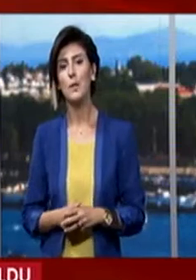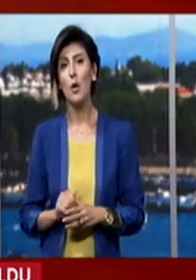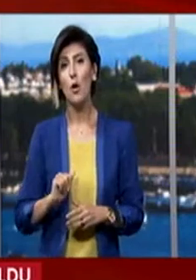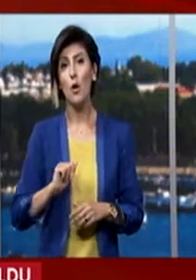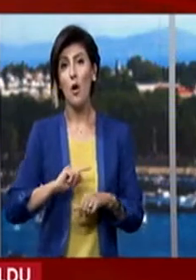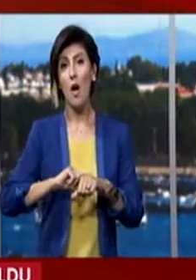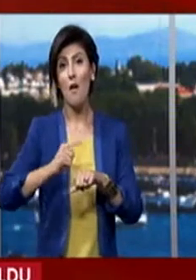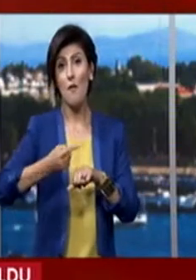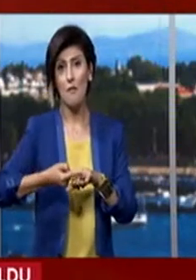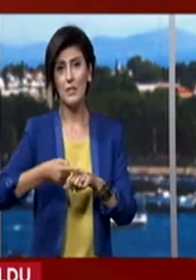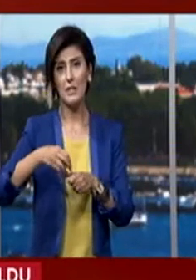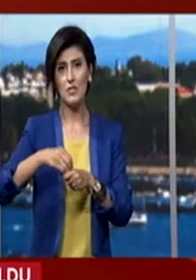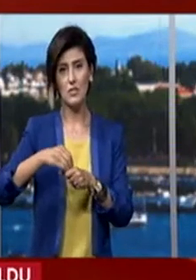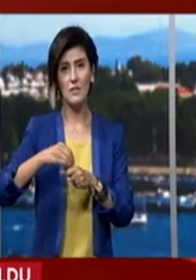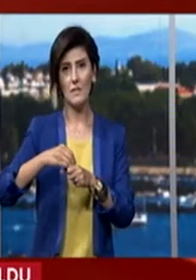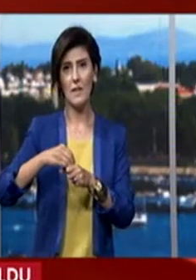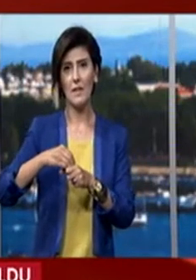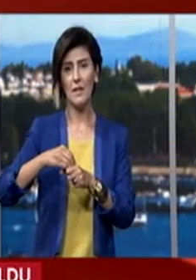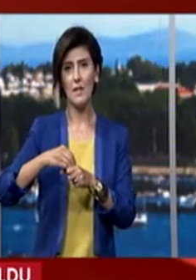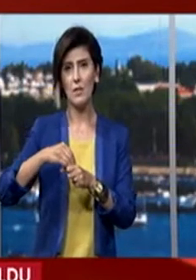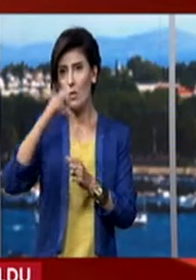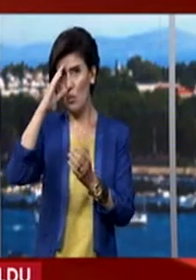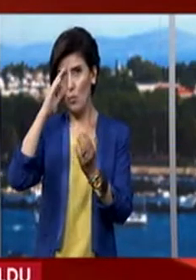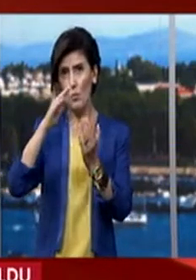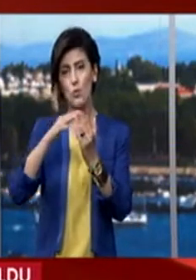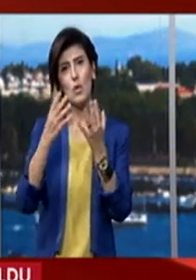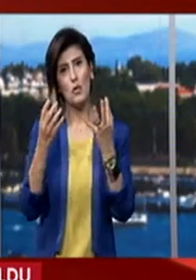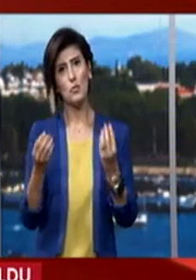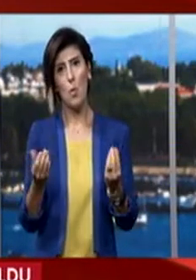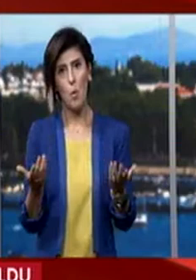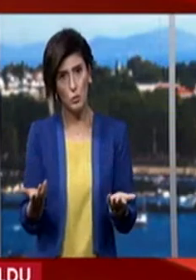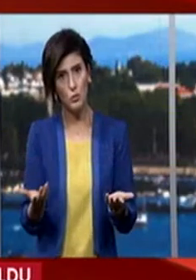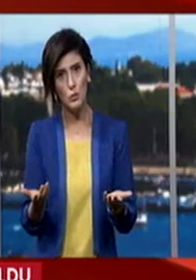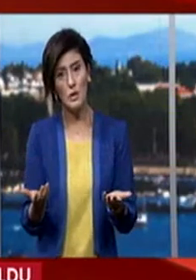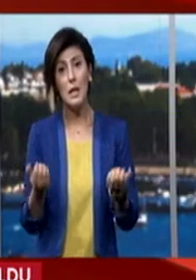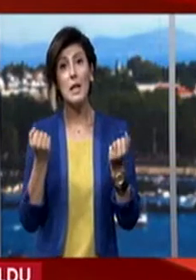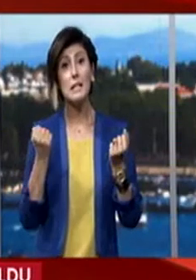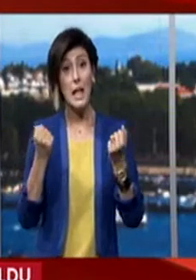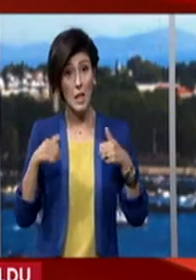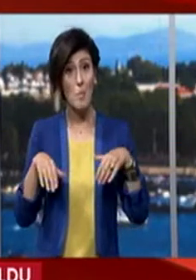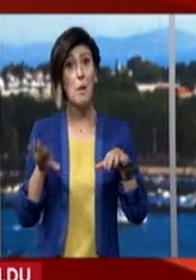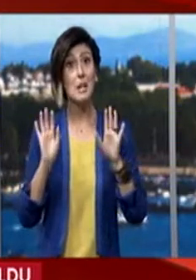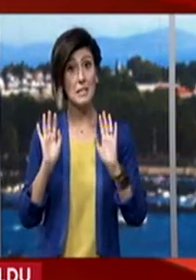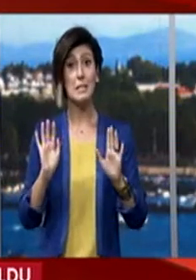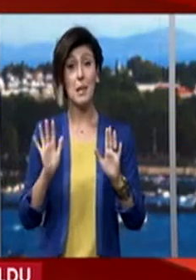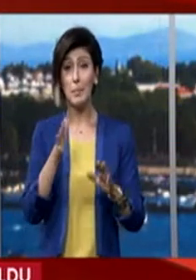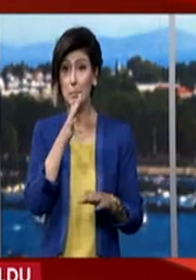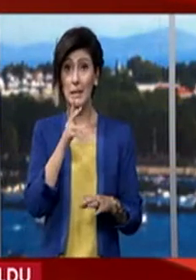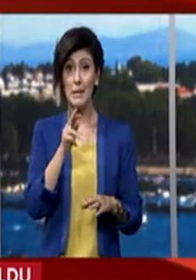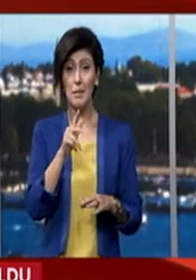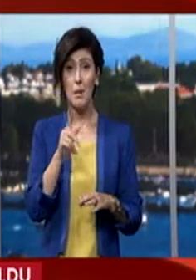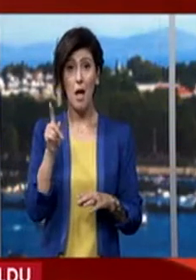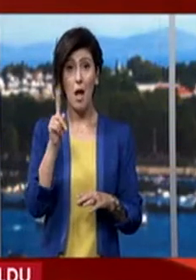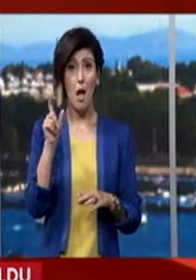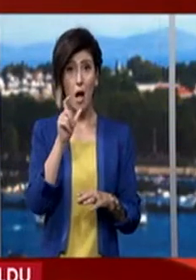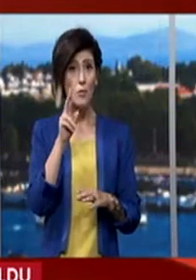önümüzdeki hafta içerisinde bir uzlaşma sağlanır. Sağlanamaması halinde bildiğiniz gibi ay sonuna